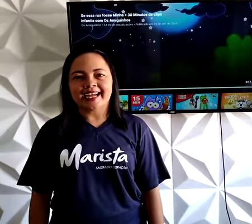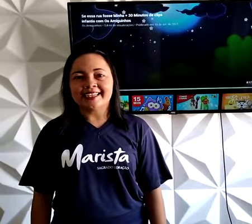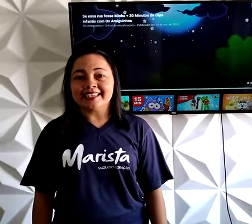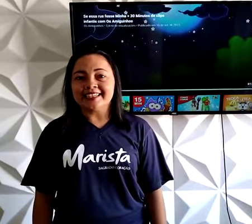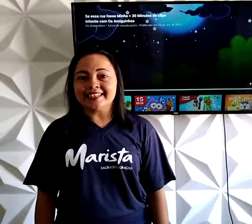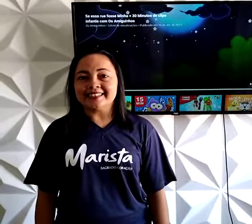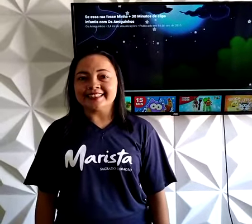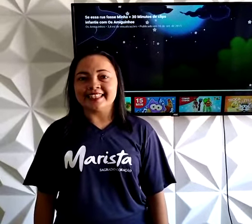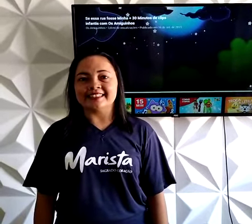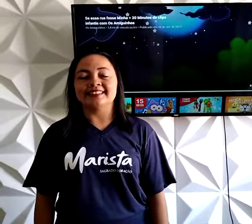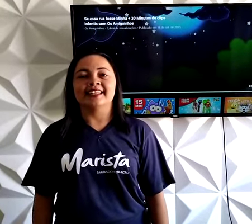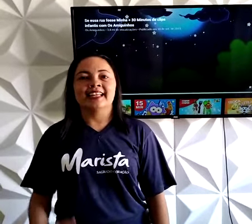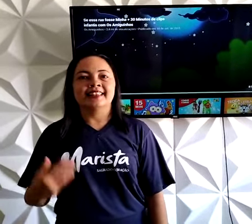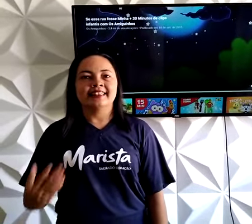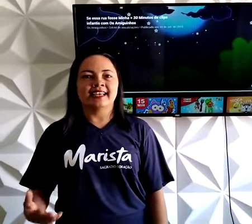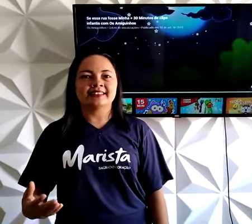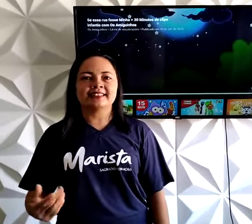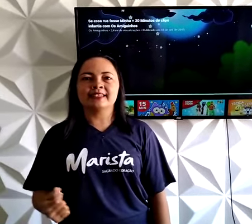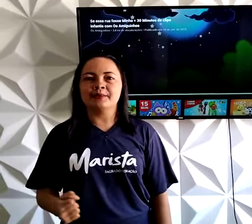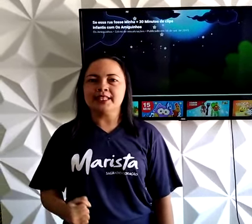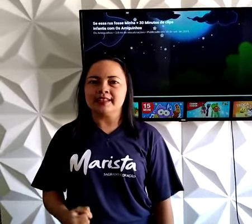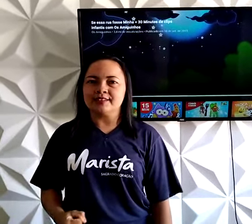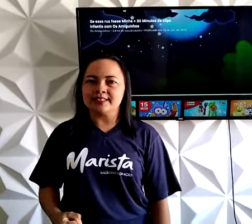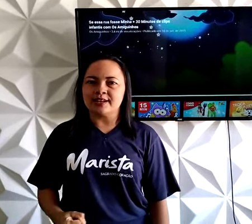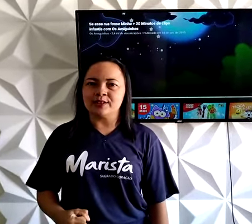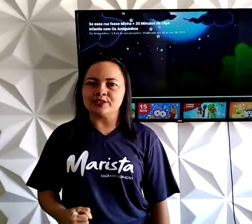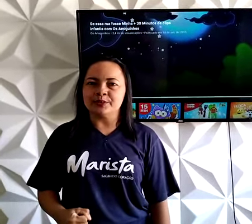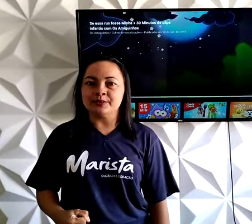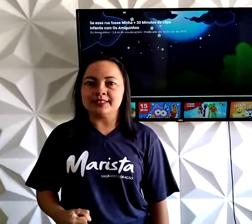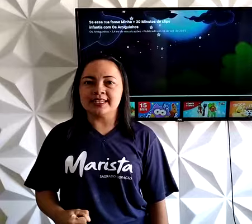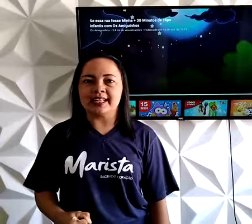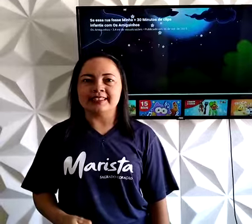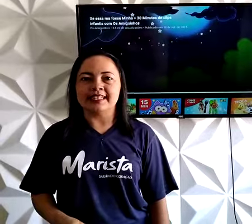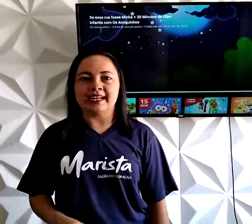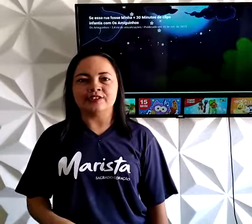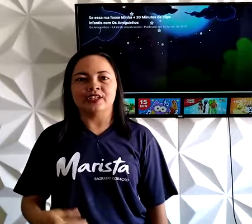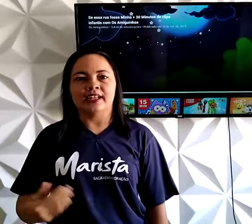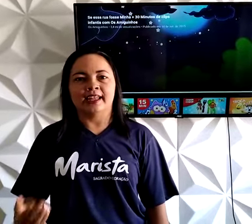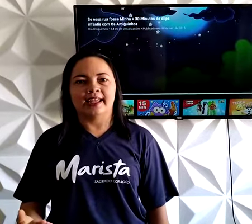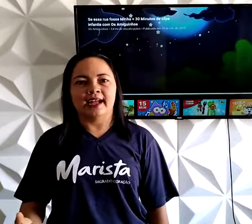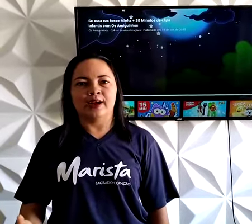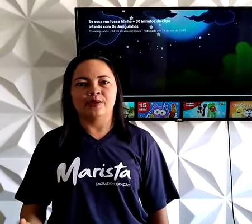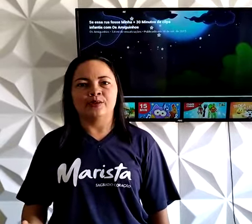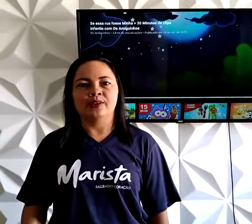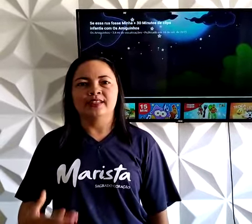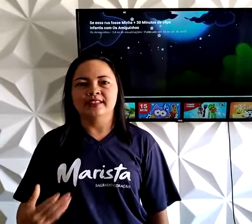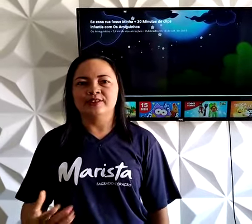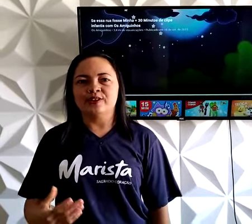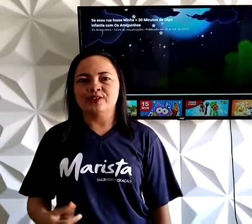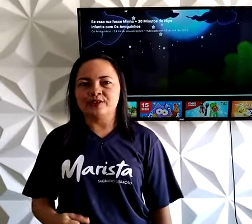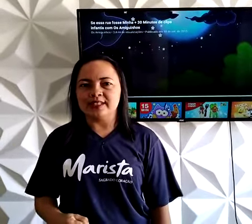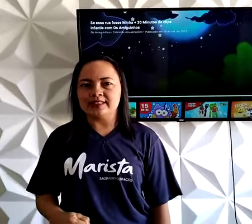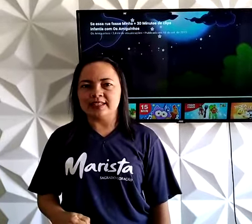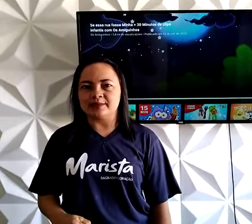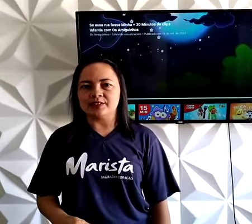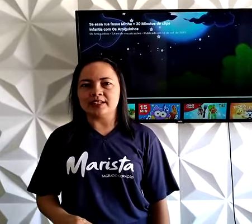Olá, crianças! Nessa semana, a nossa aula de musicalidade é algo que nós conhecemos, é